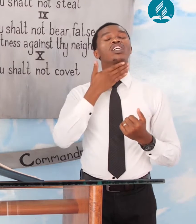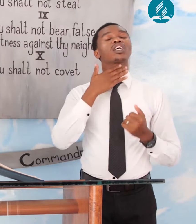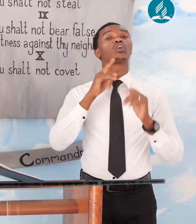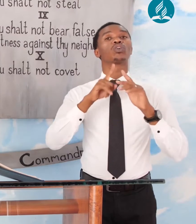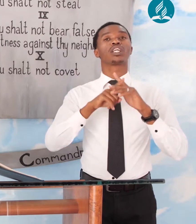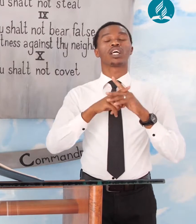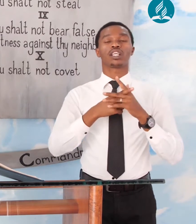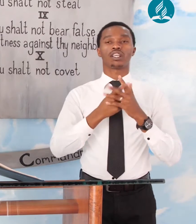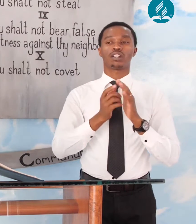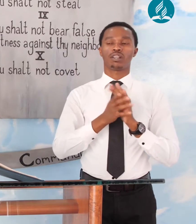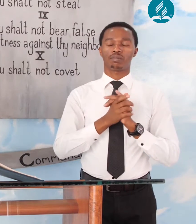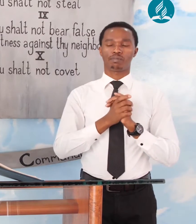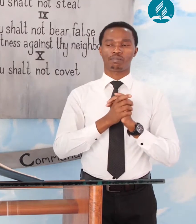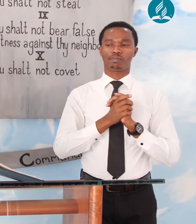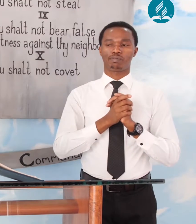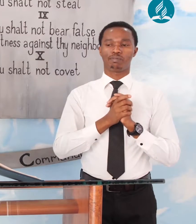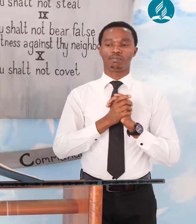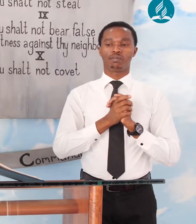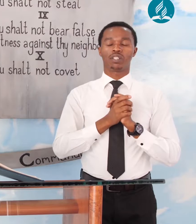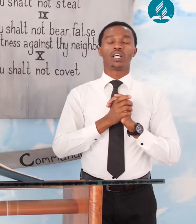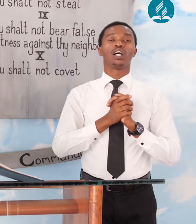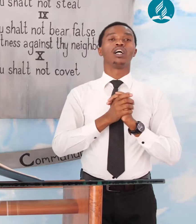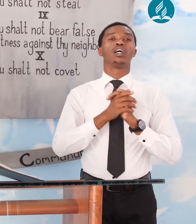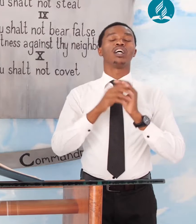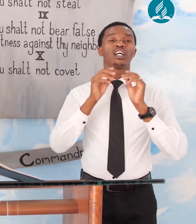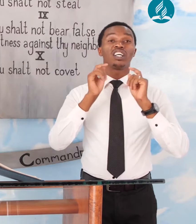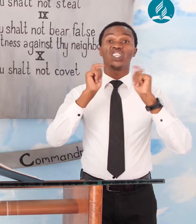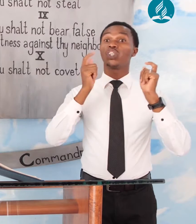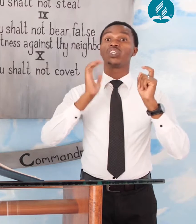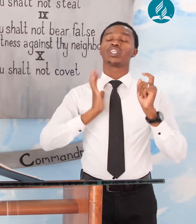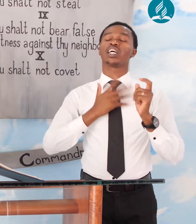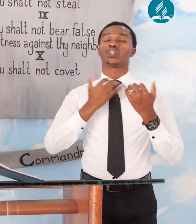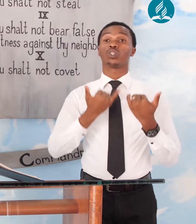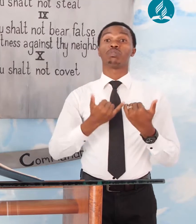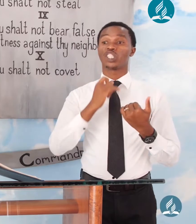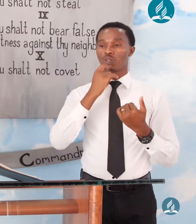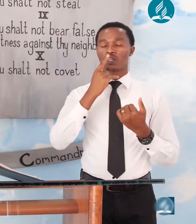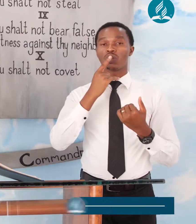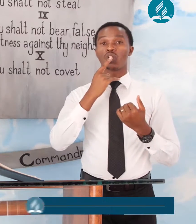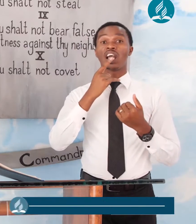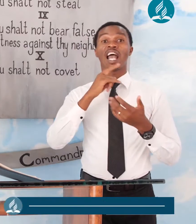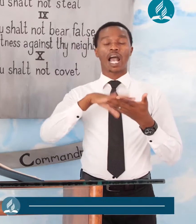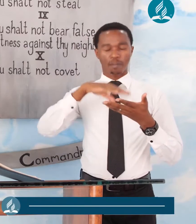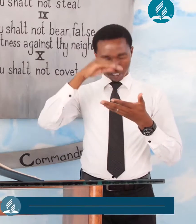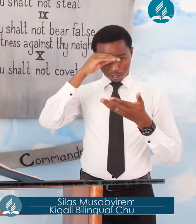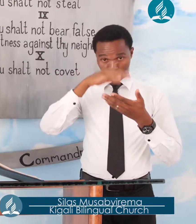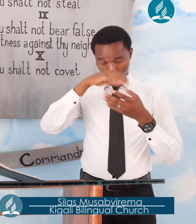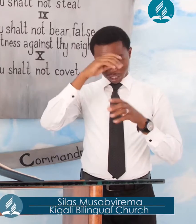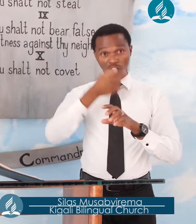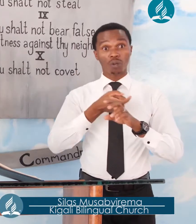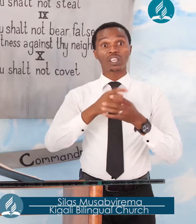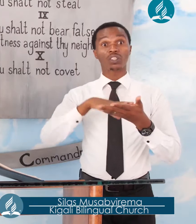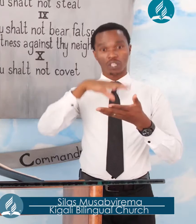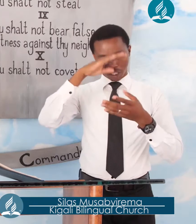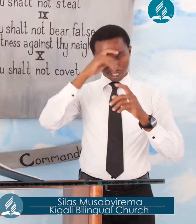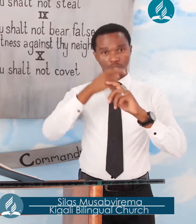dutangire icyigisho cyacu. Icyigisho cyacu cy'umunsi kiravuga ngo amasomo akomeye dukura mu buzima